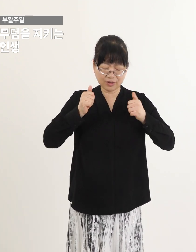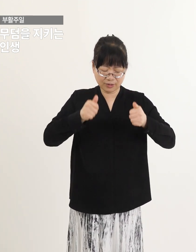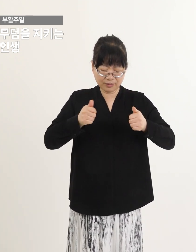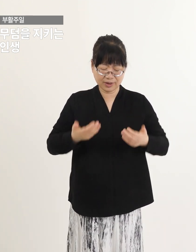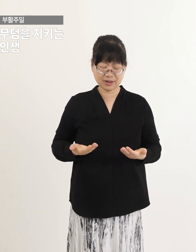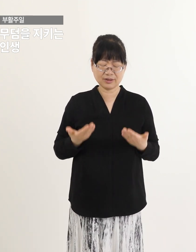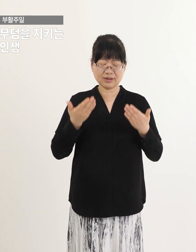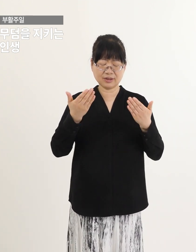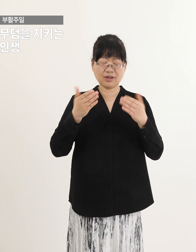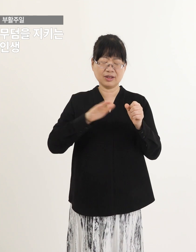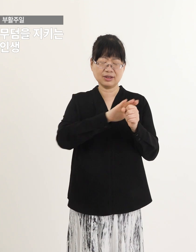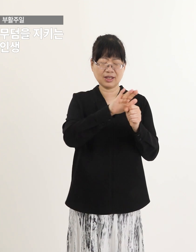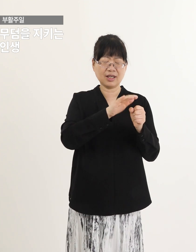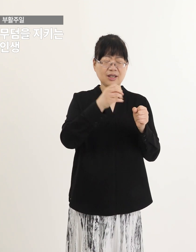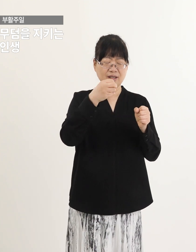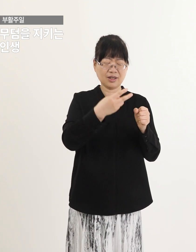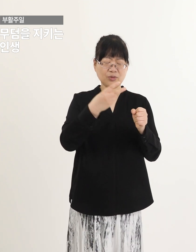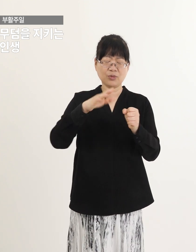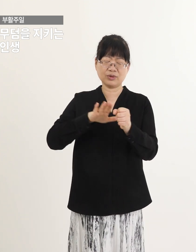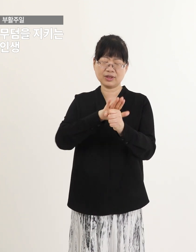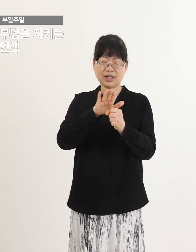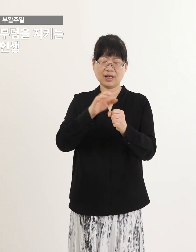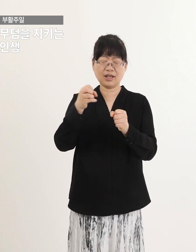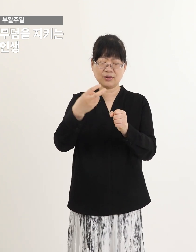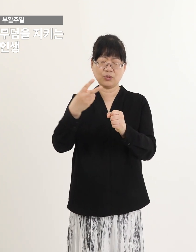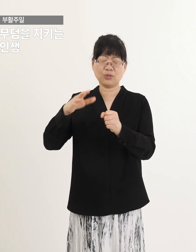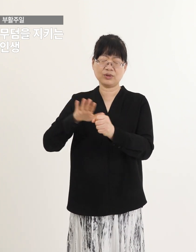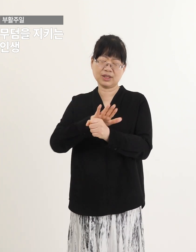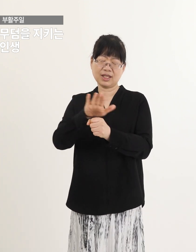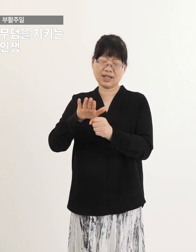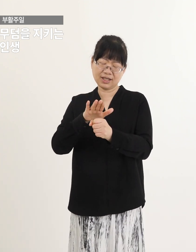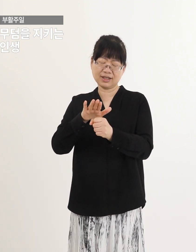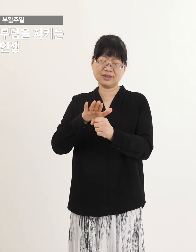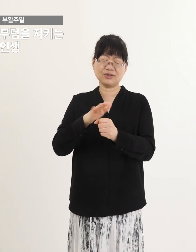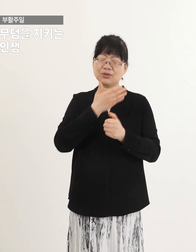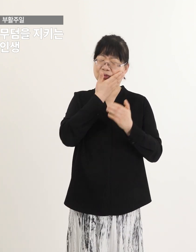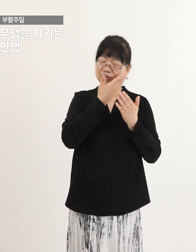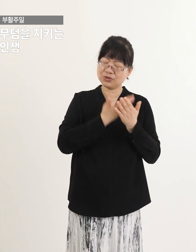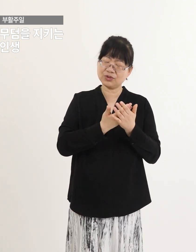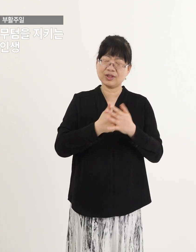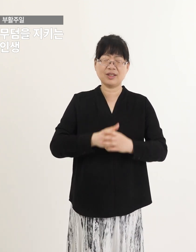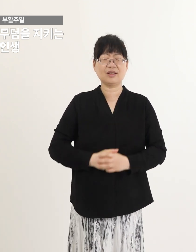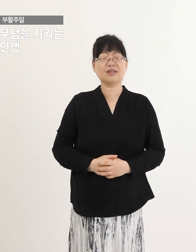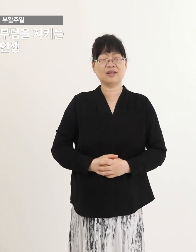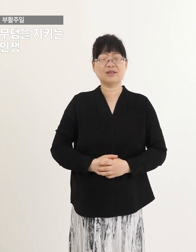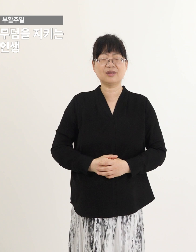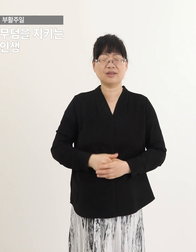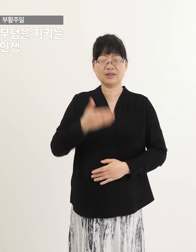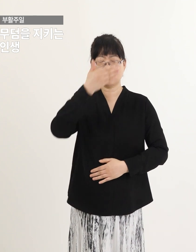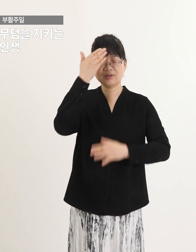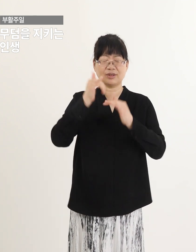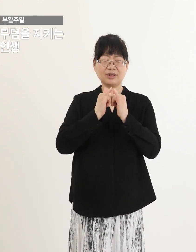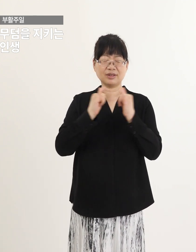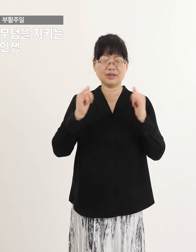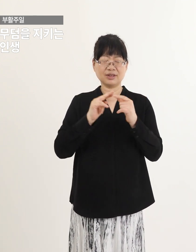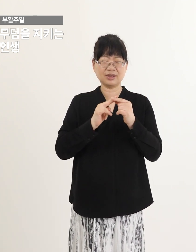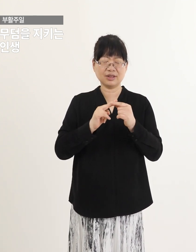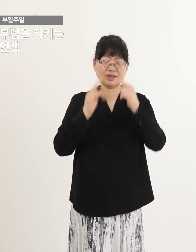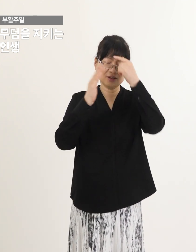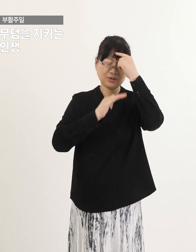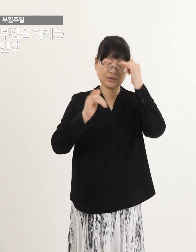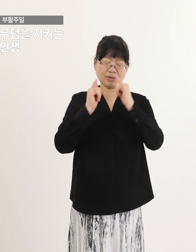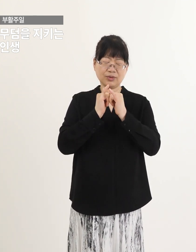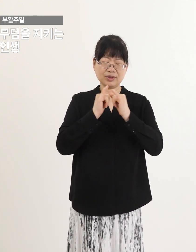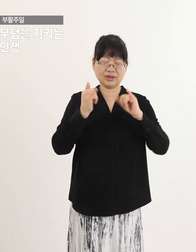경배하는 사랑하고 사랑하는 우리 귀한 청년들,